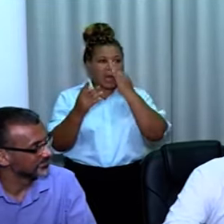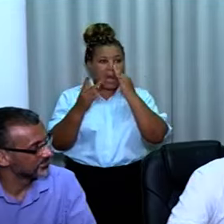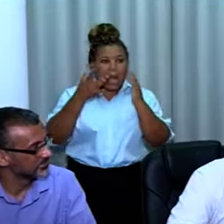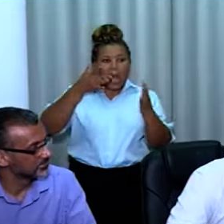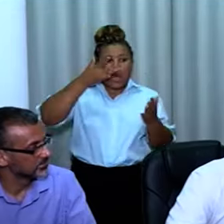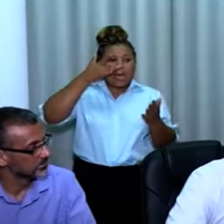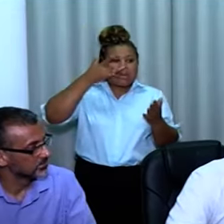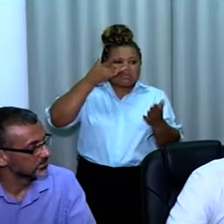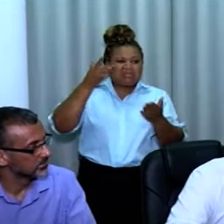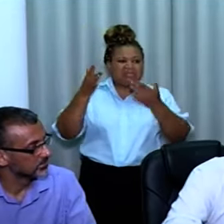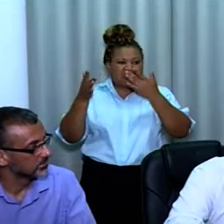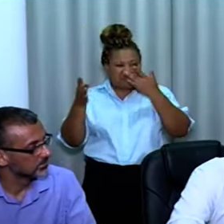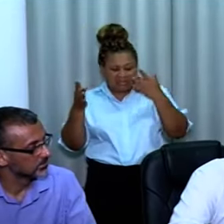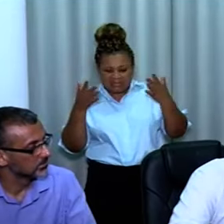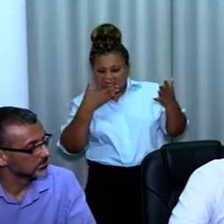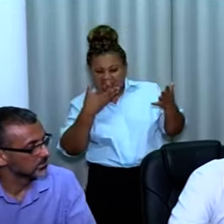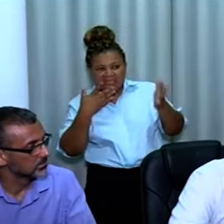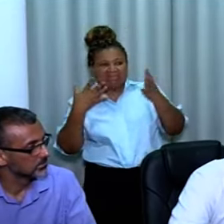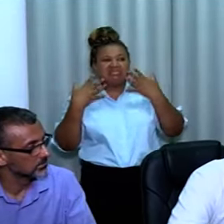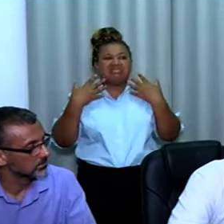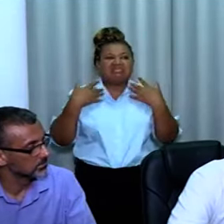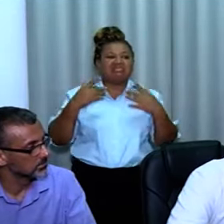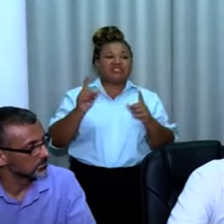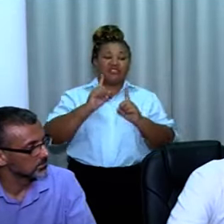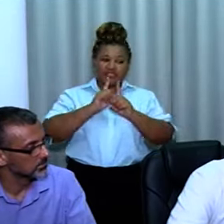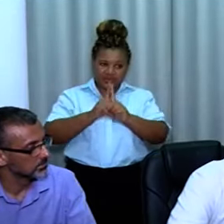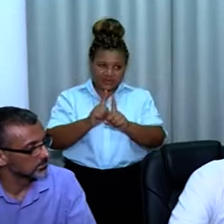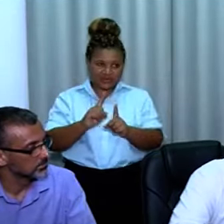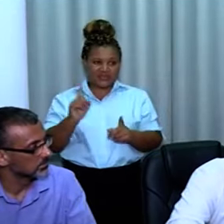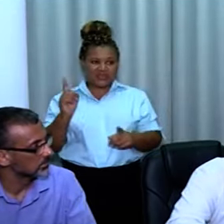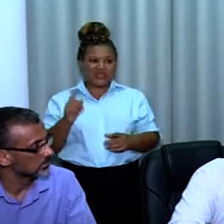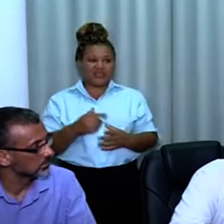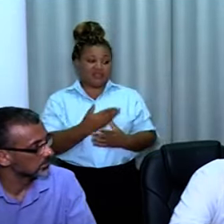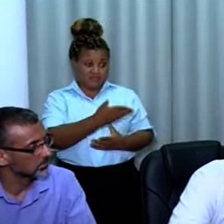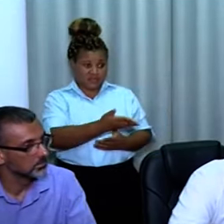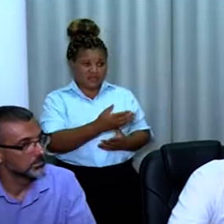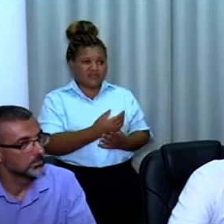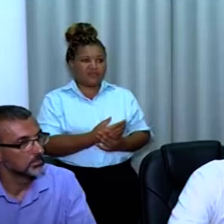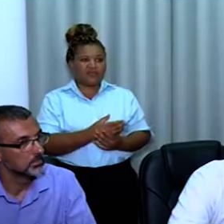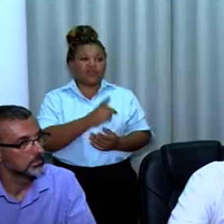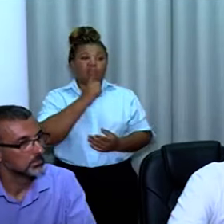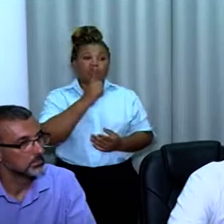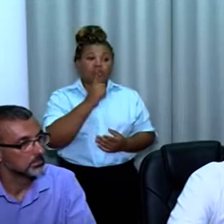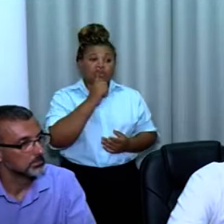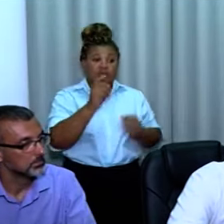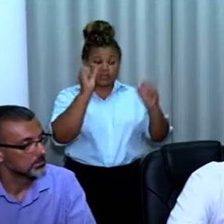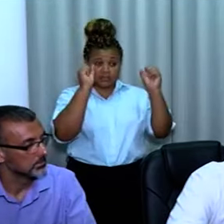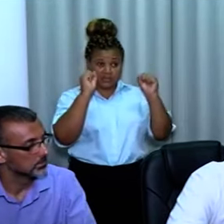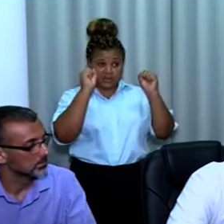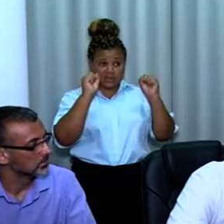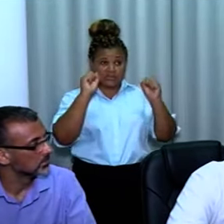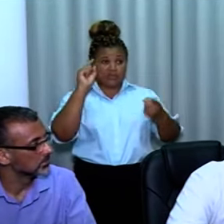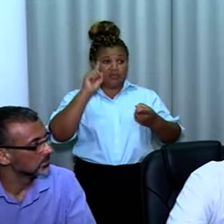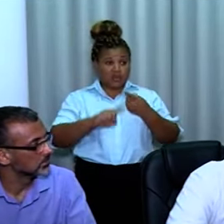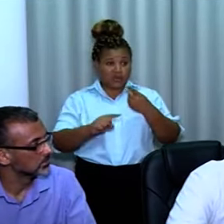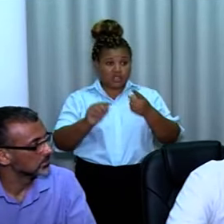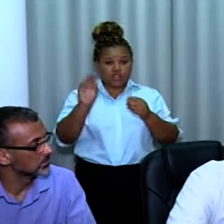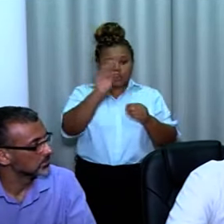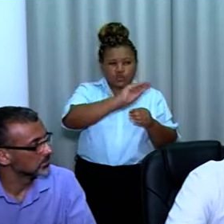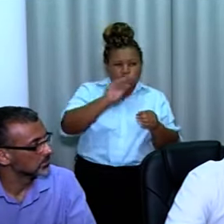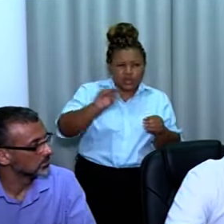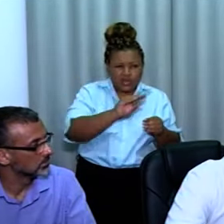Nous demandons des SPTC, nous travaillons avec autres, et sanitaires, nous travaillons avec autres pour nettoyer les autres plus souvent, pour sanitaires, même s'ils fassent quoi de monde, ils